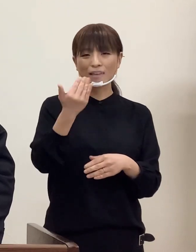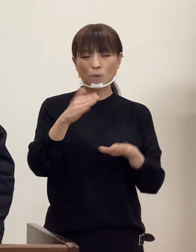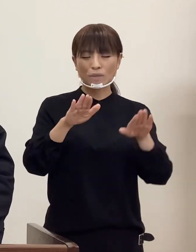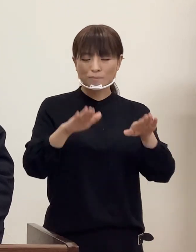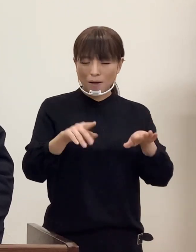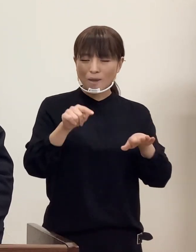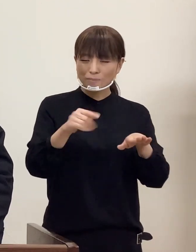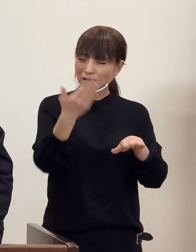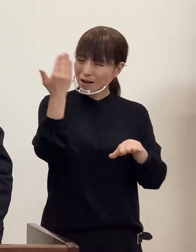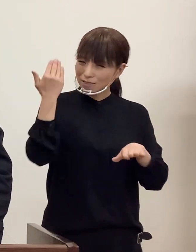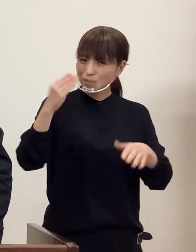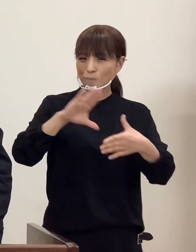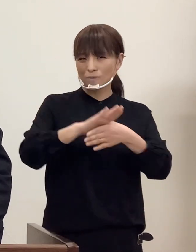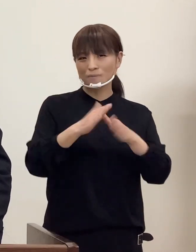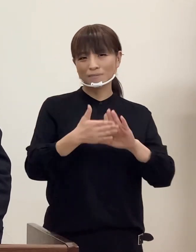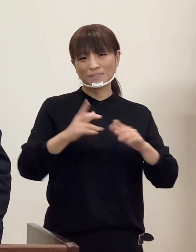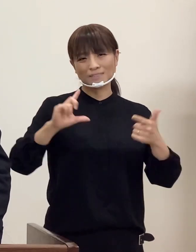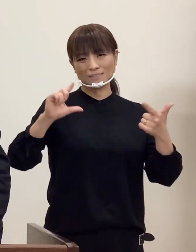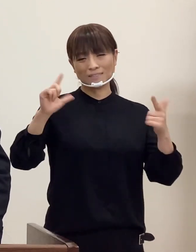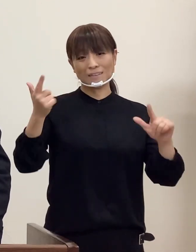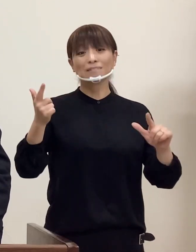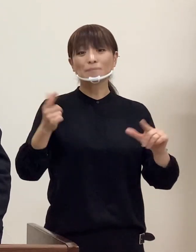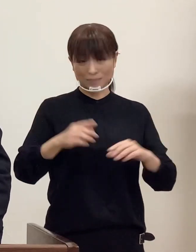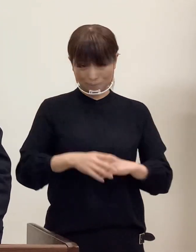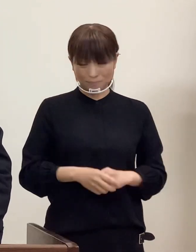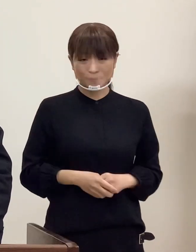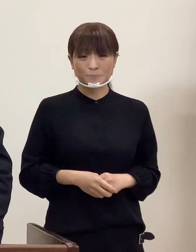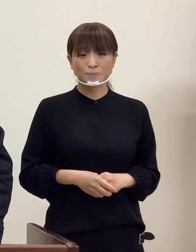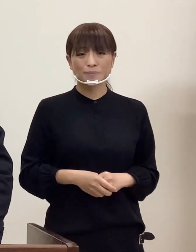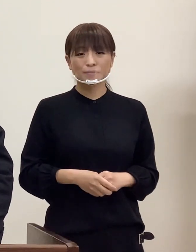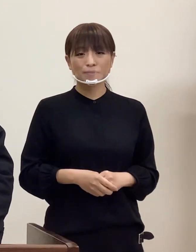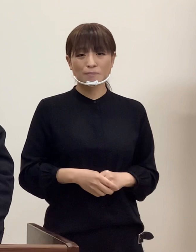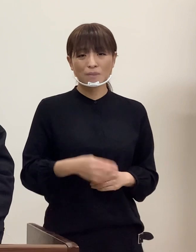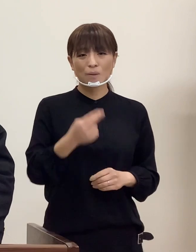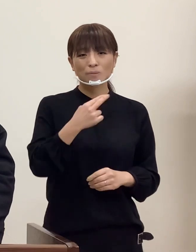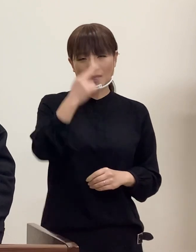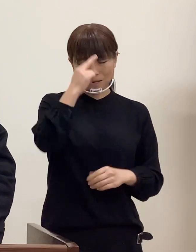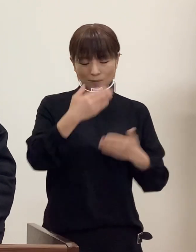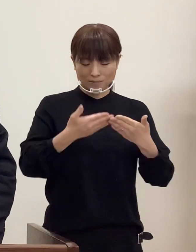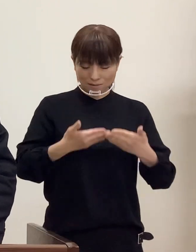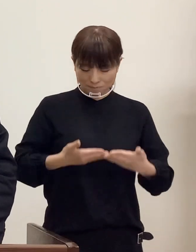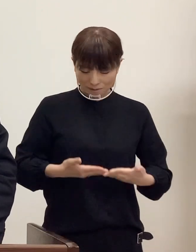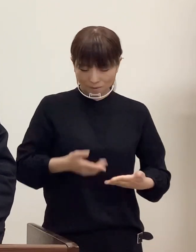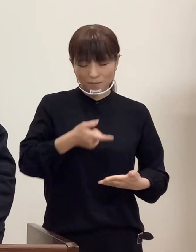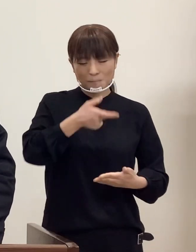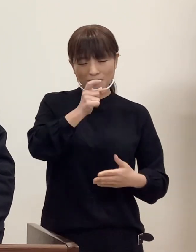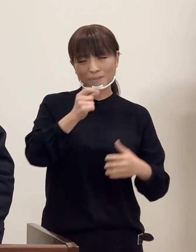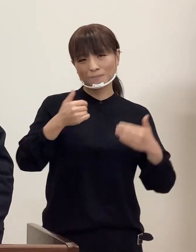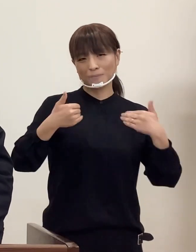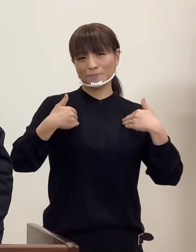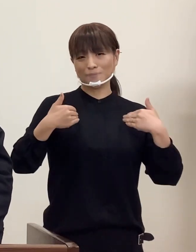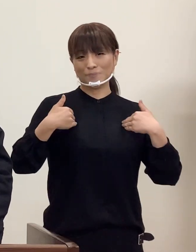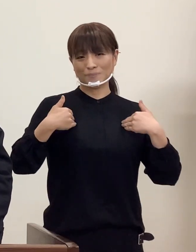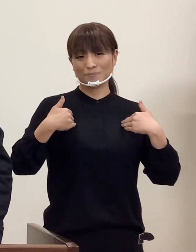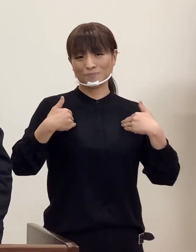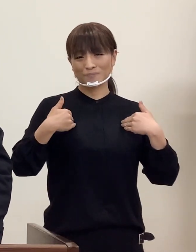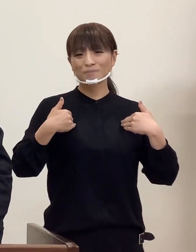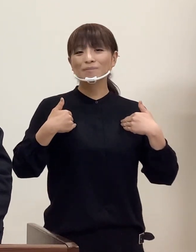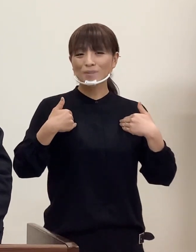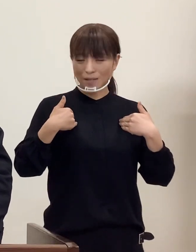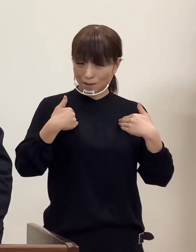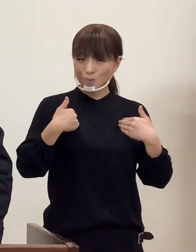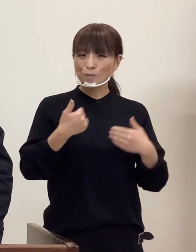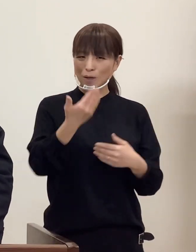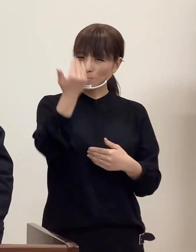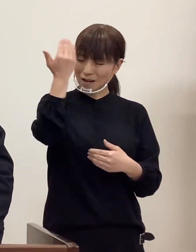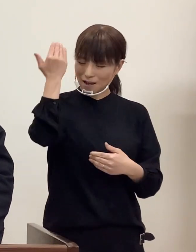化も廃れております。酒は静かに飲むべかりきりが、どうも古来から